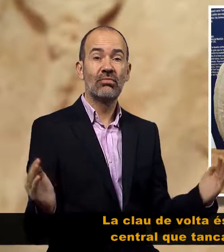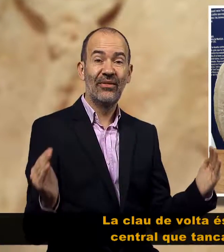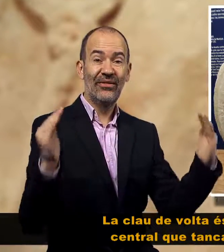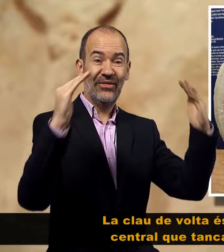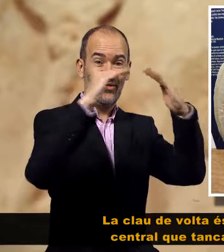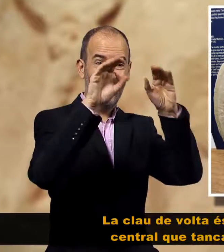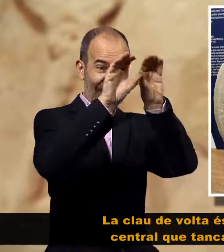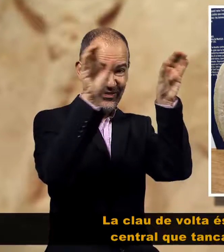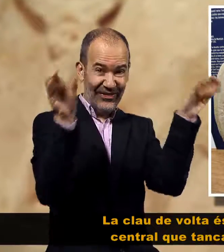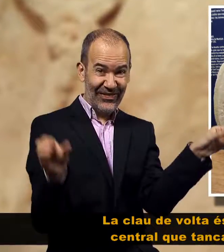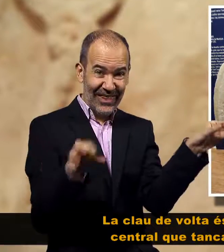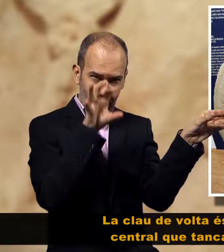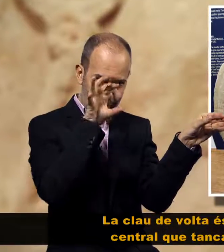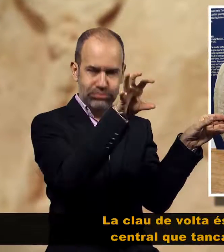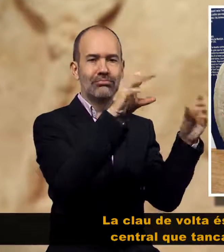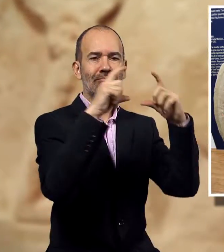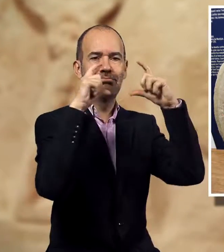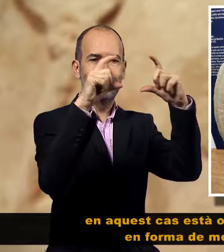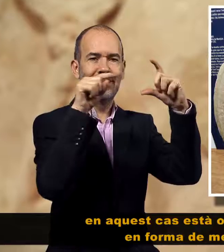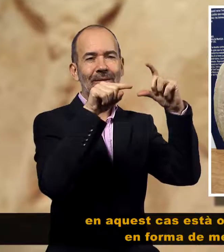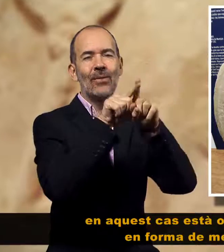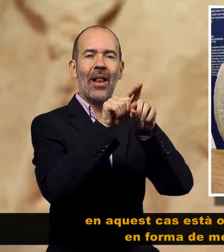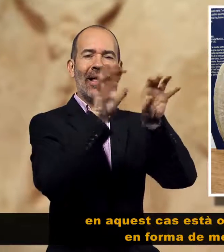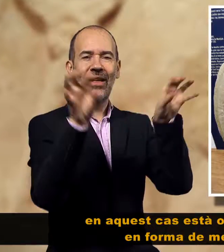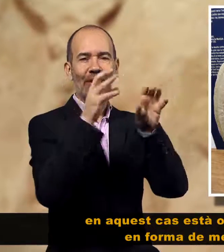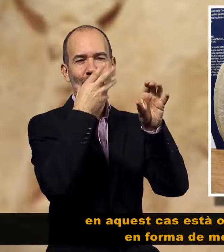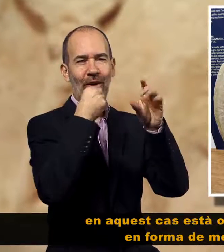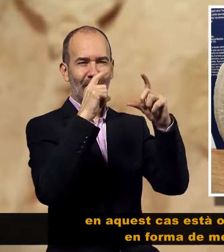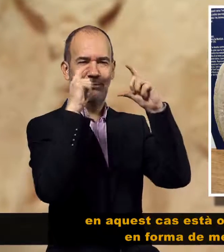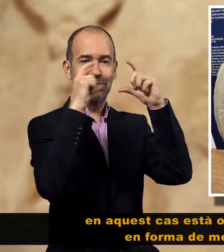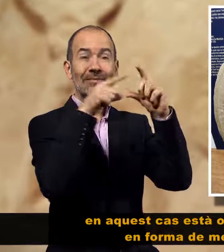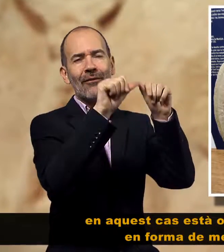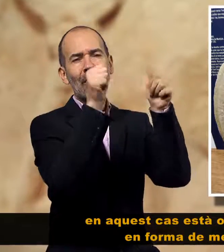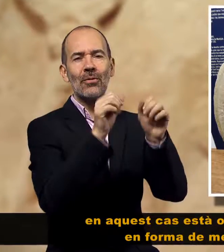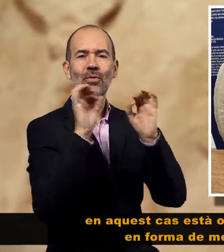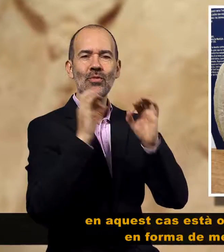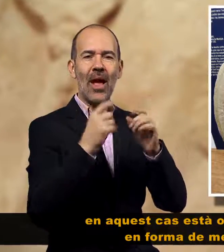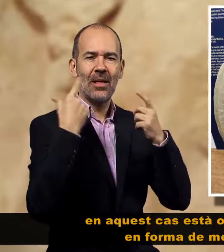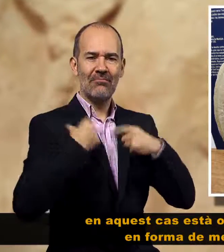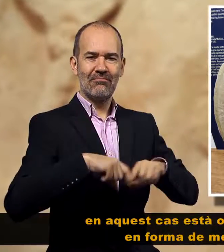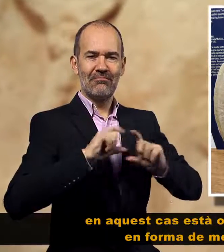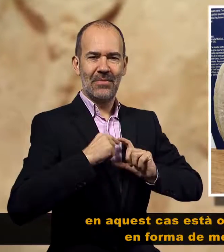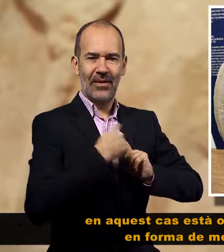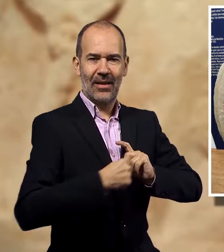La clau de volta és la pedra central que tanca un arc. En aquest cas,